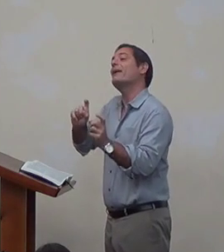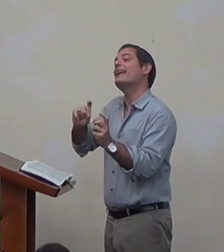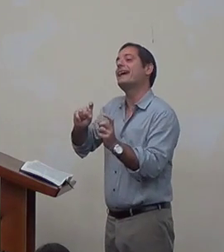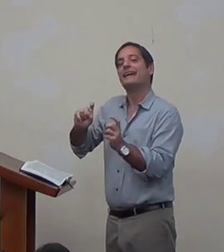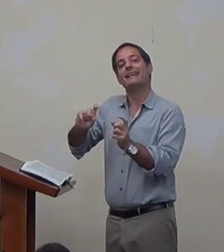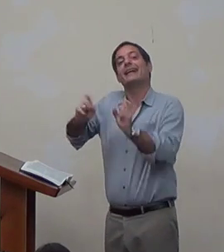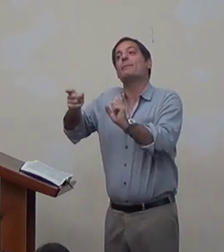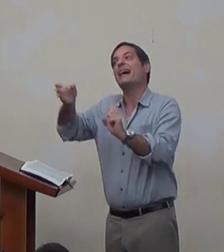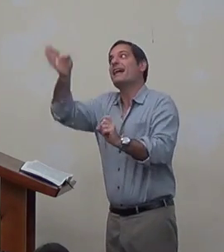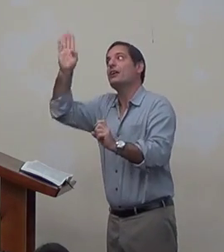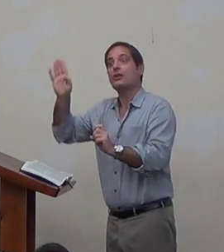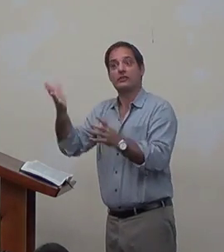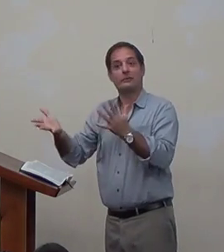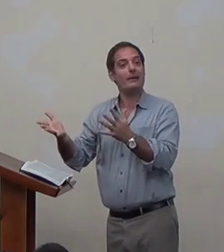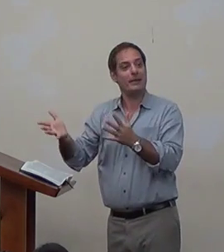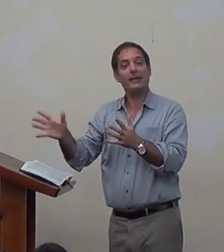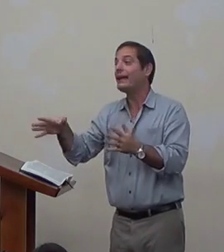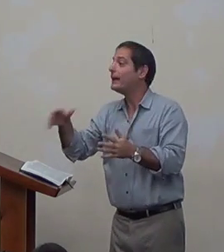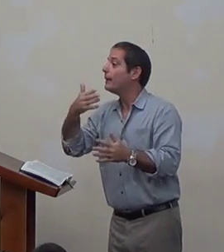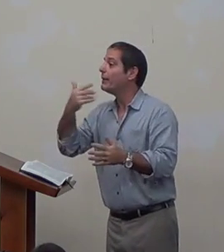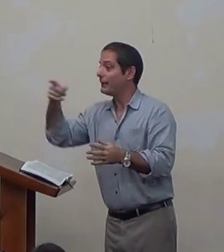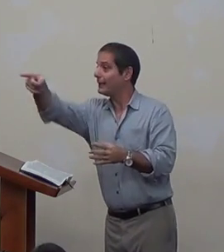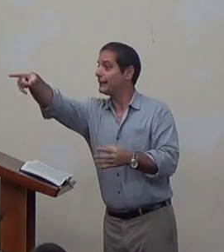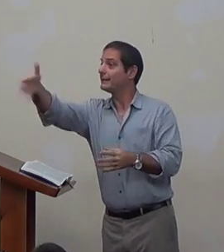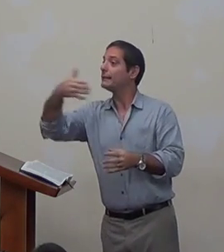decía, trataba de cambiar a Dios. ¿Ves?